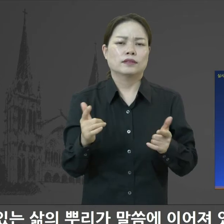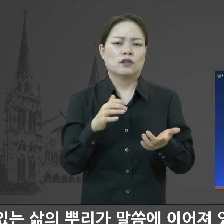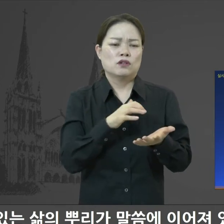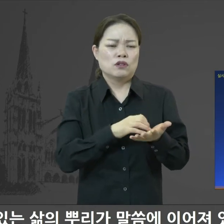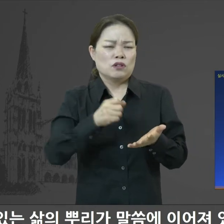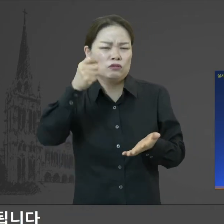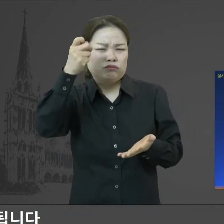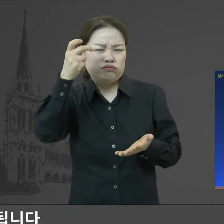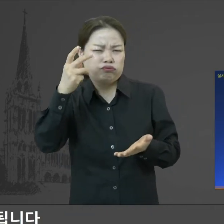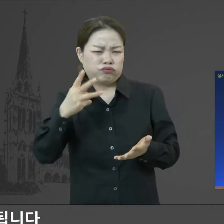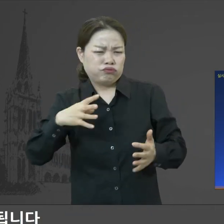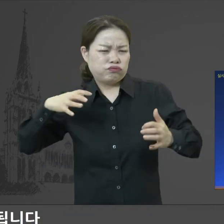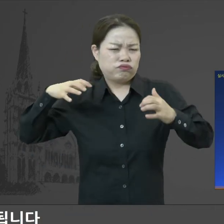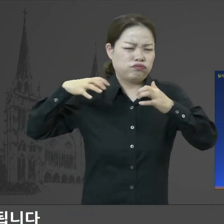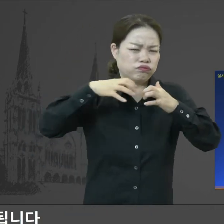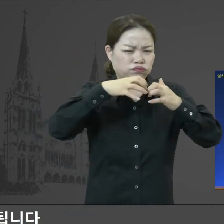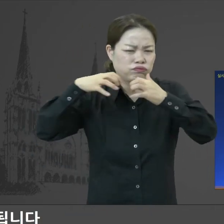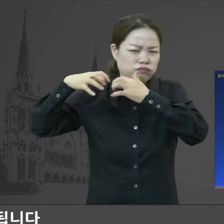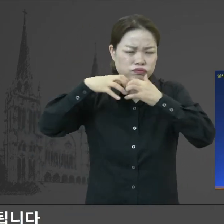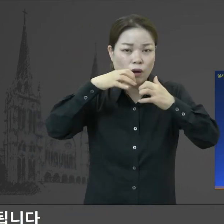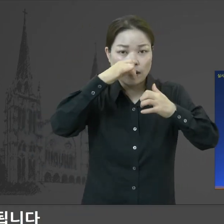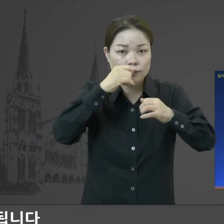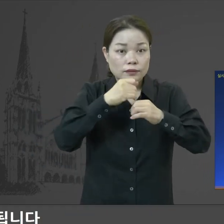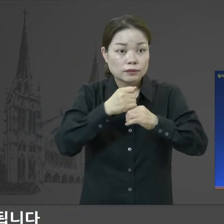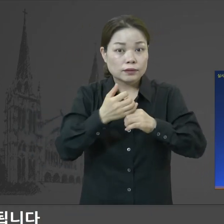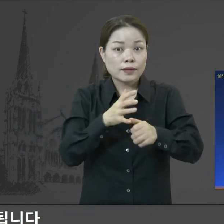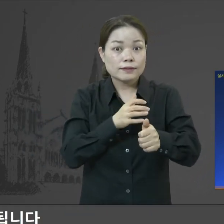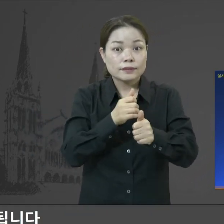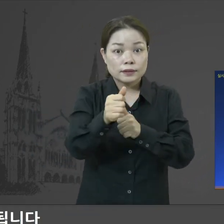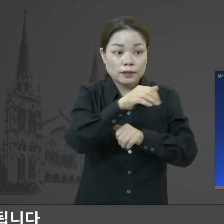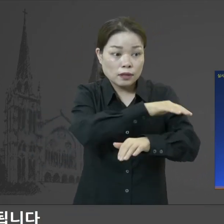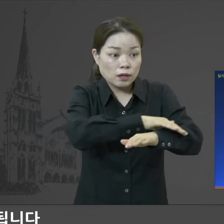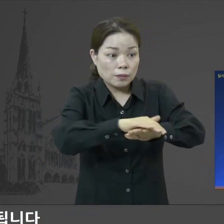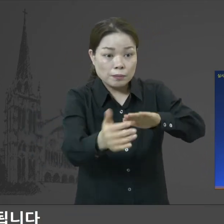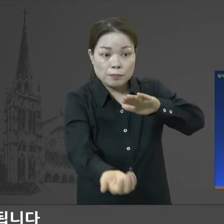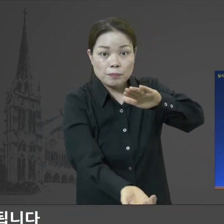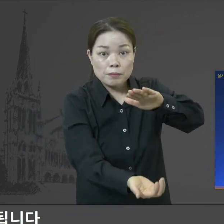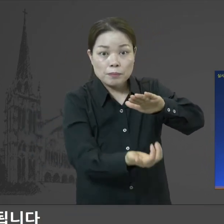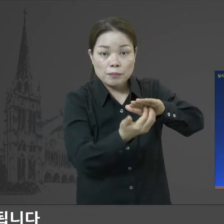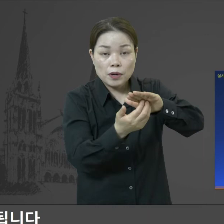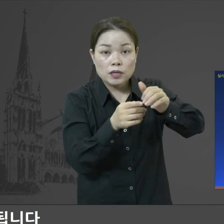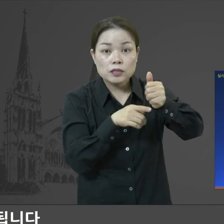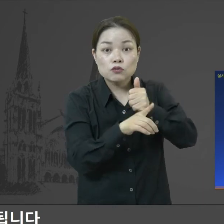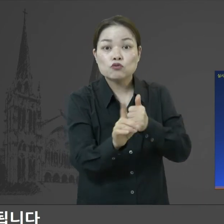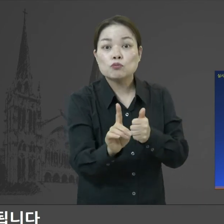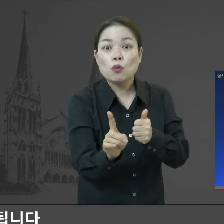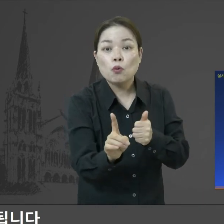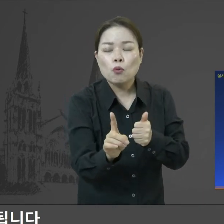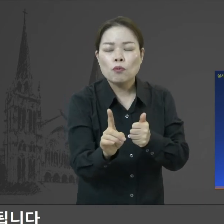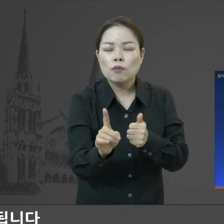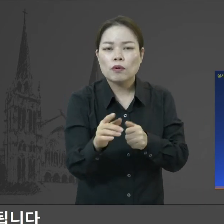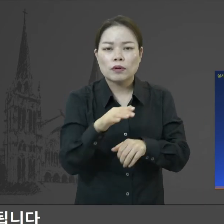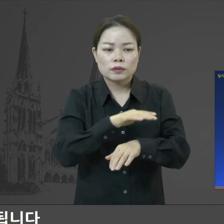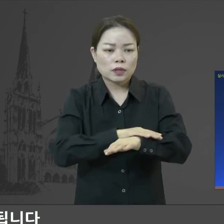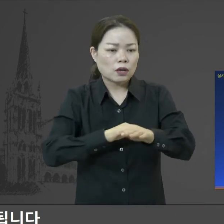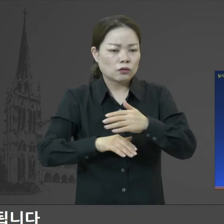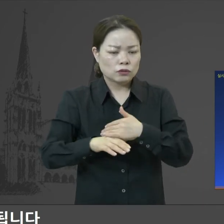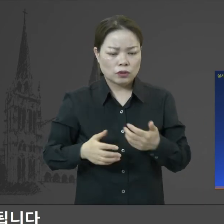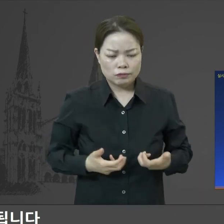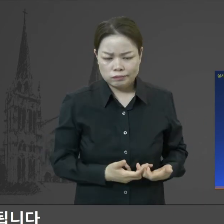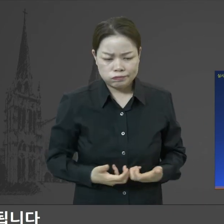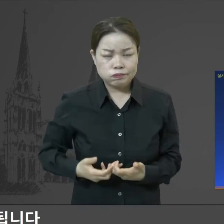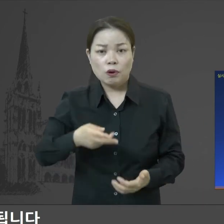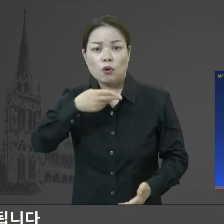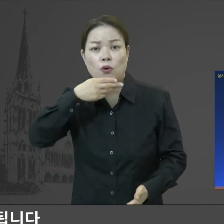번의 전쟁을 합니다. 그러나 그는 승리합니다. 형통합니다. 그 이유는 무엇입니까? 그가 좌우로 치우치지